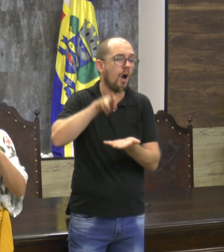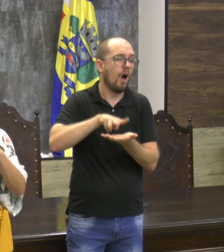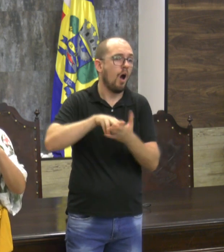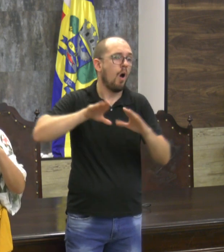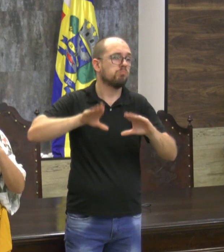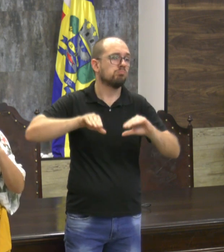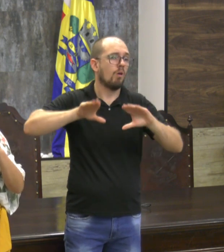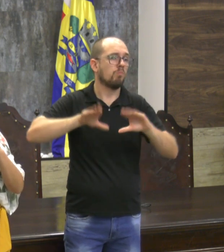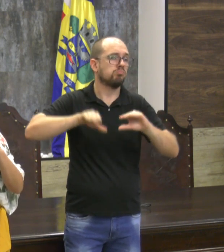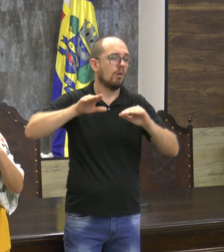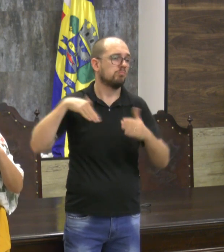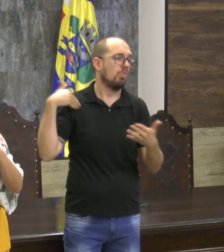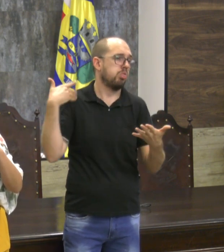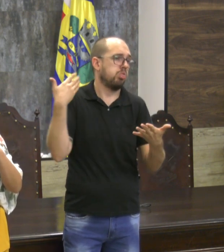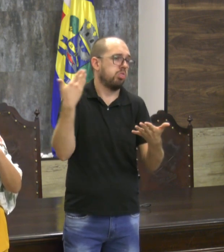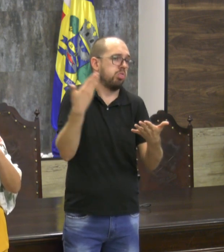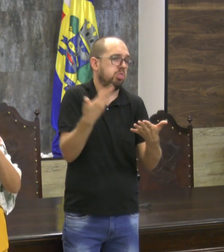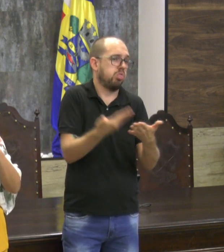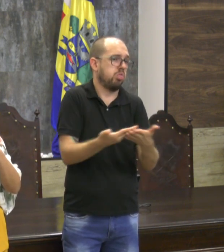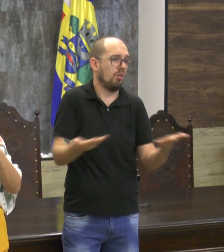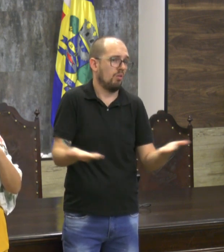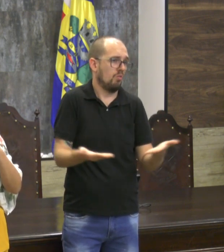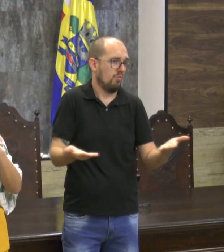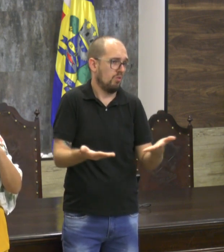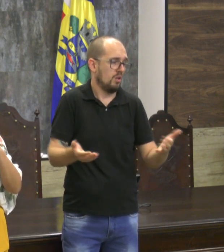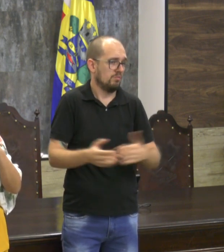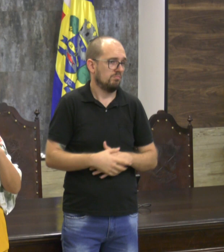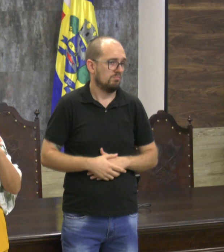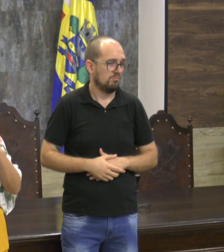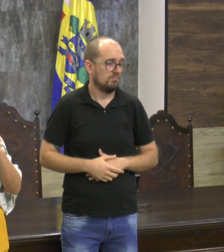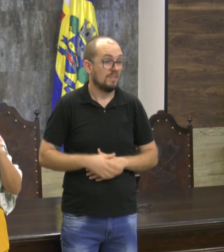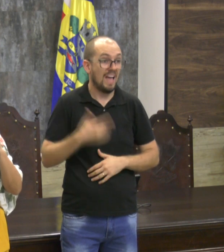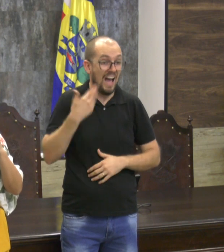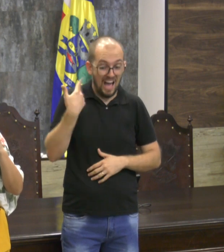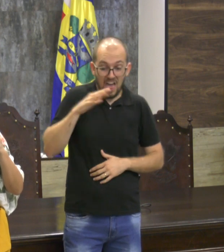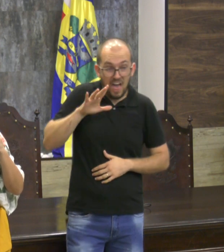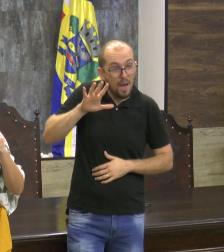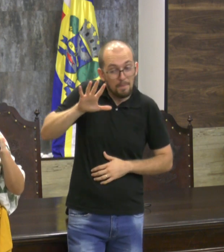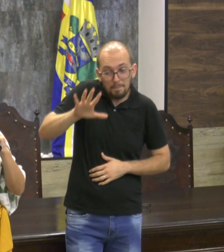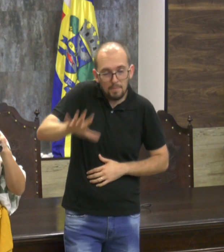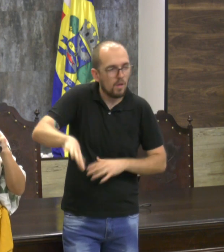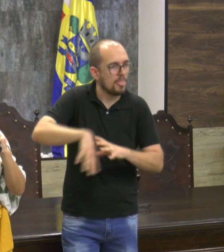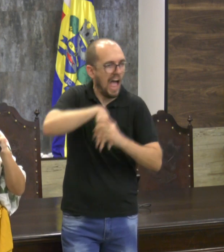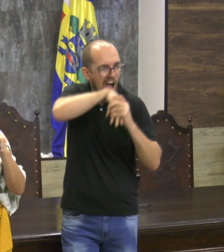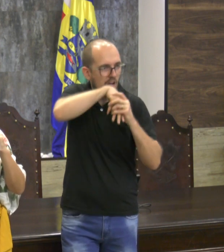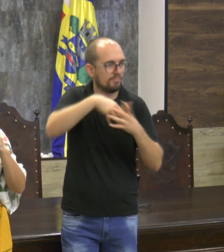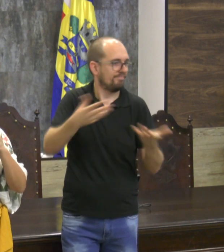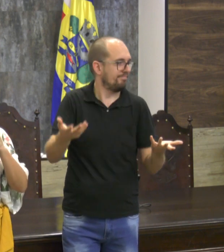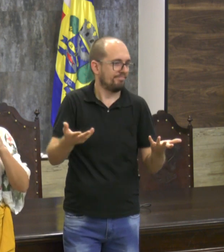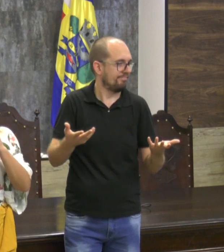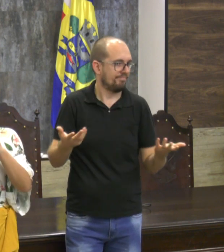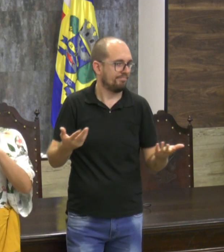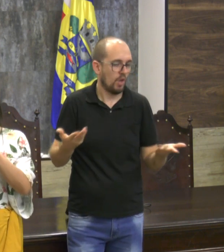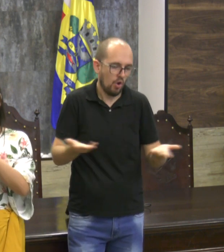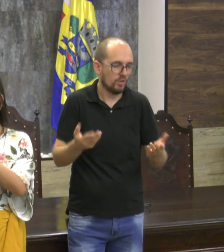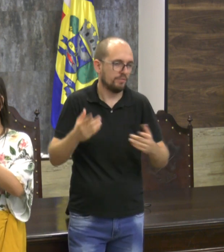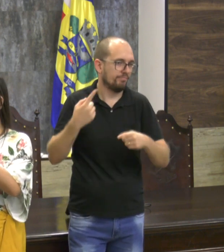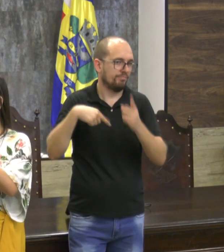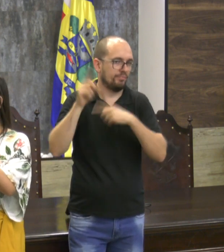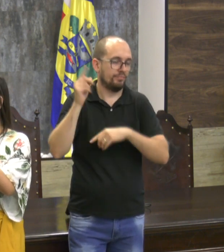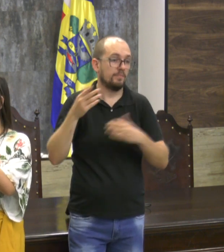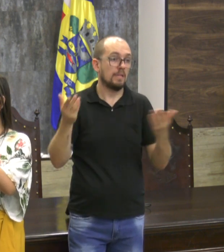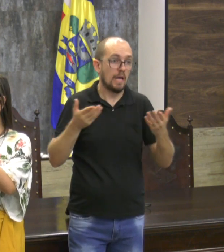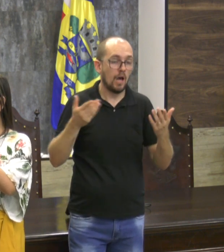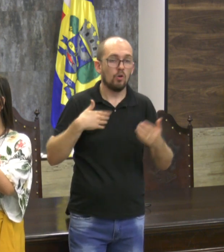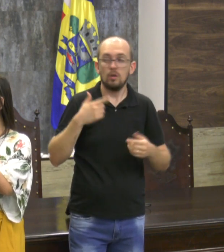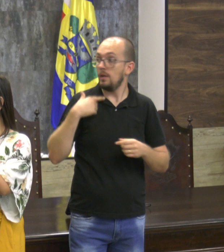colchonete, com os movimentos estereotipados, e cada vez que a gente colocava a mão, ele se mordia ou mordia a gente. Tá? Então, nós vamos fazer